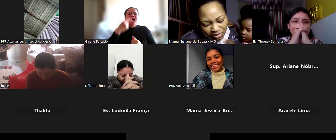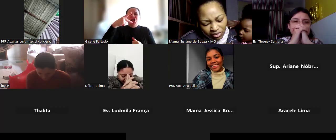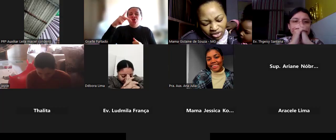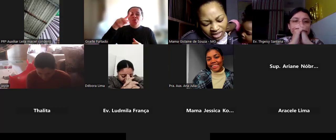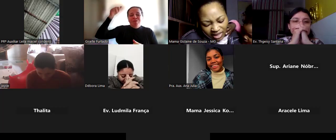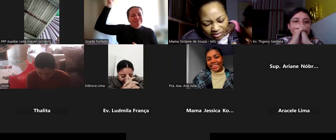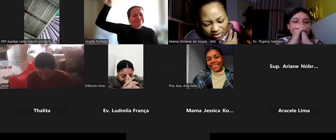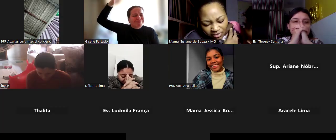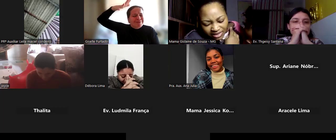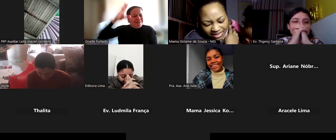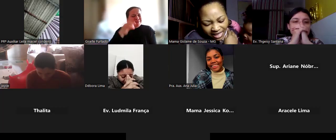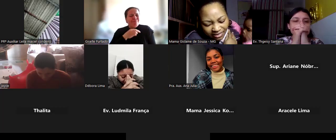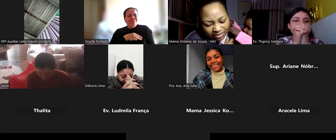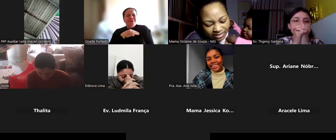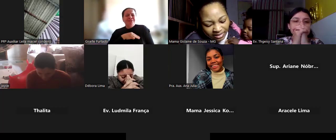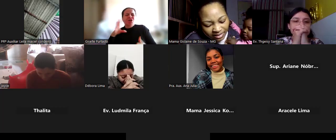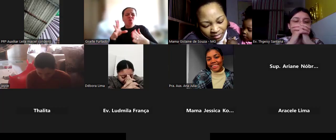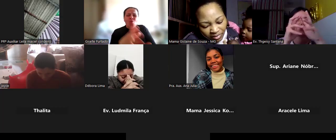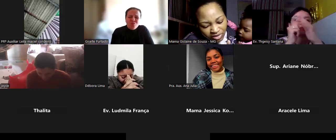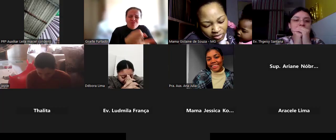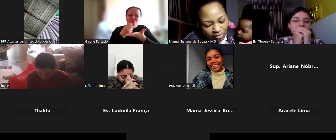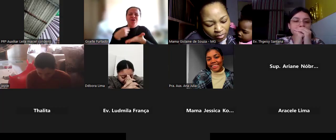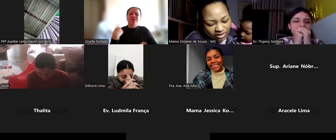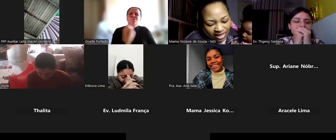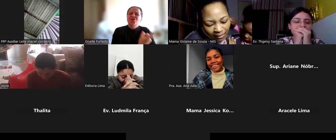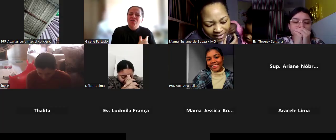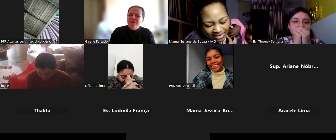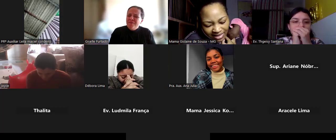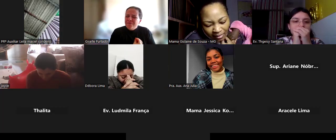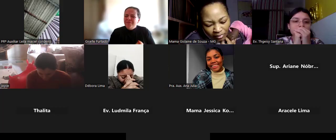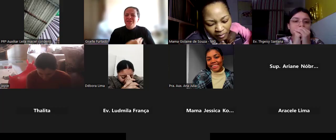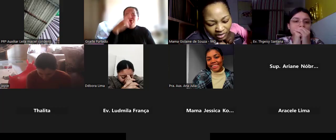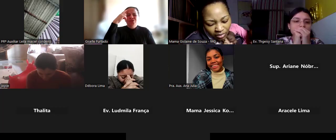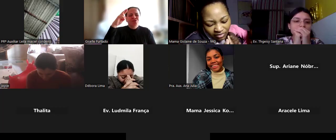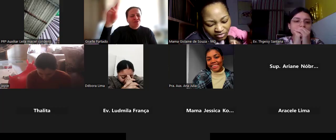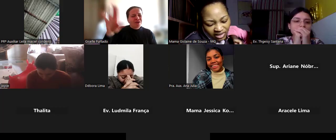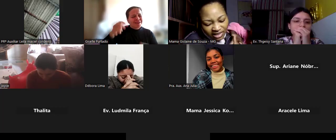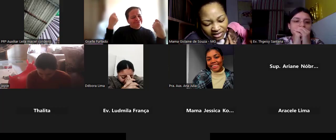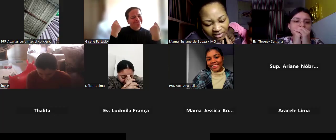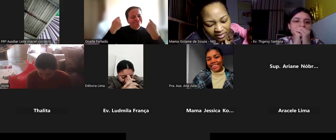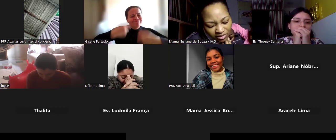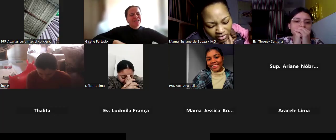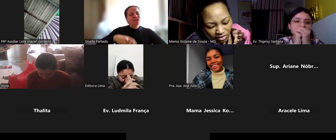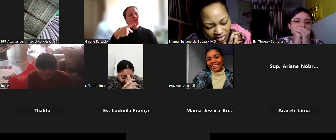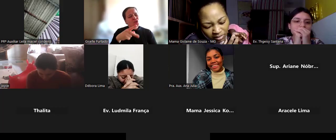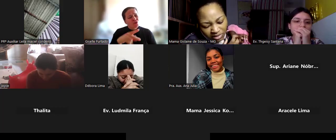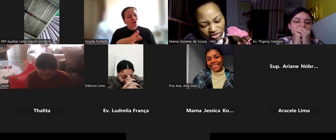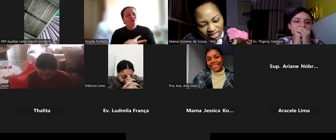misericórdia que tem nos alcançado, pelo Senhor poder capacitar, meu Pai, a tua filha, preciosa mamãe